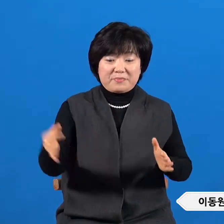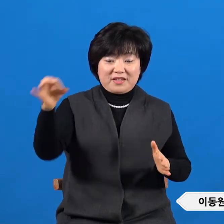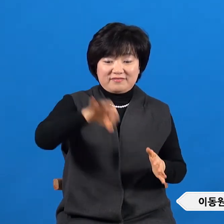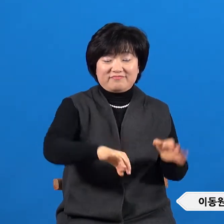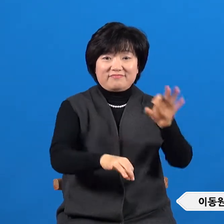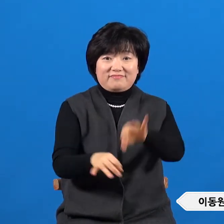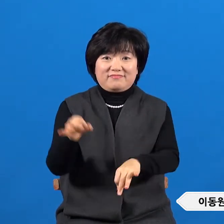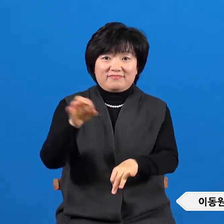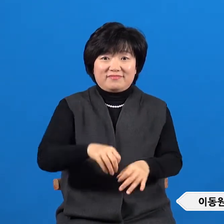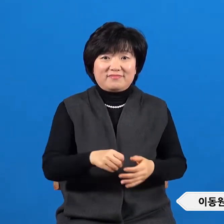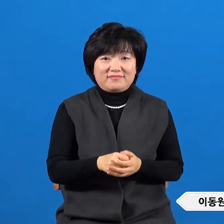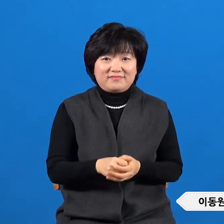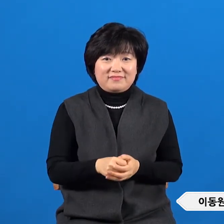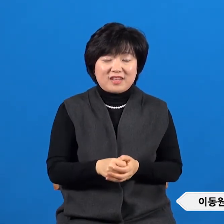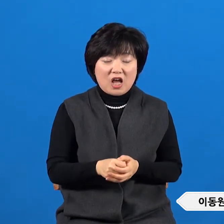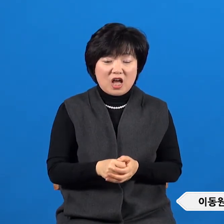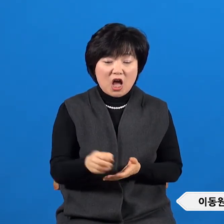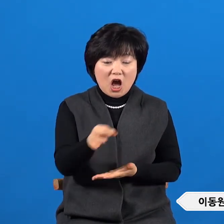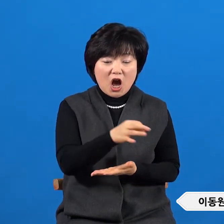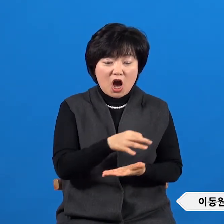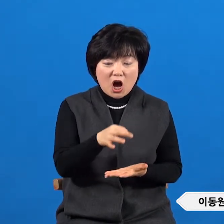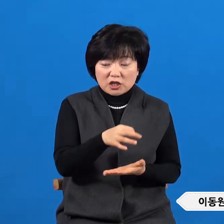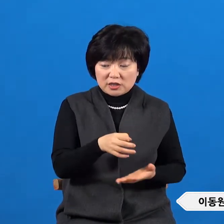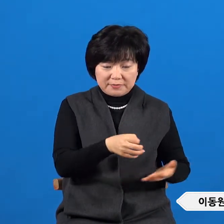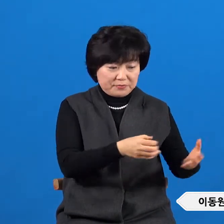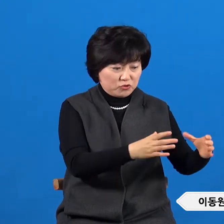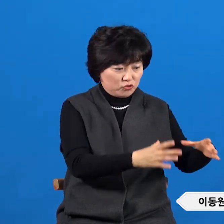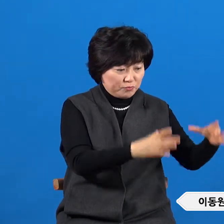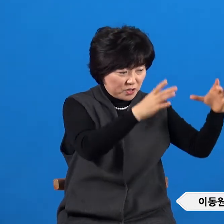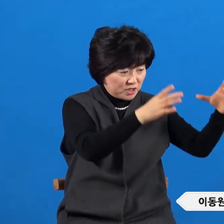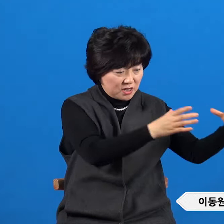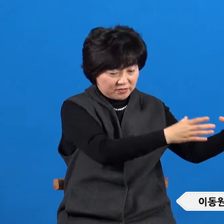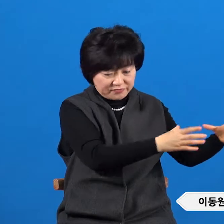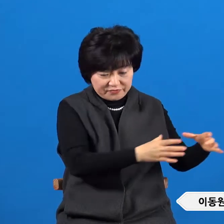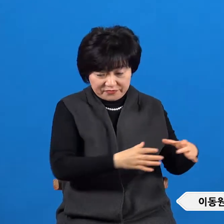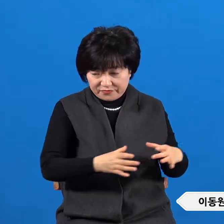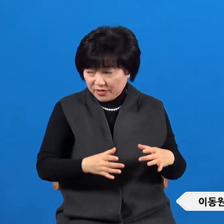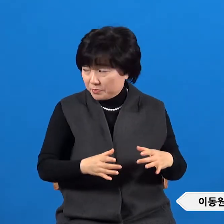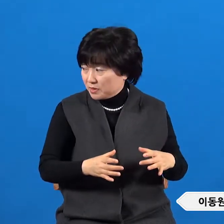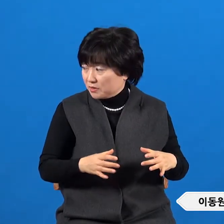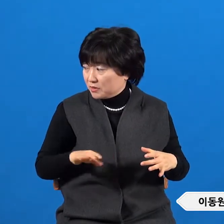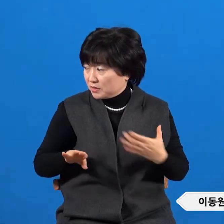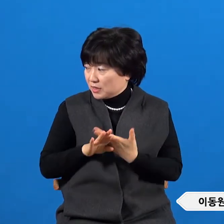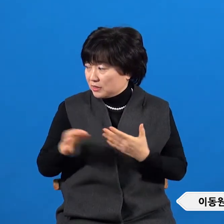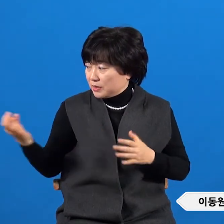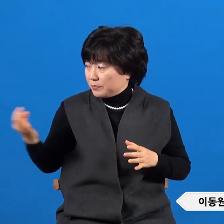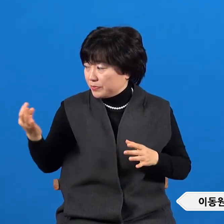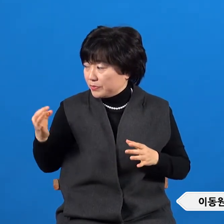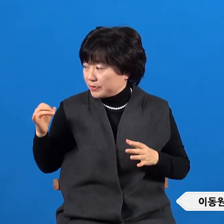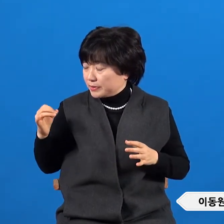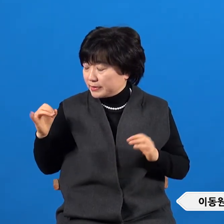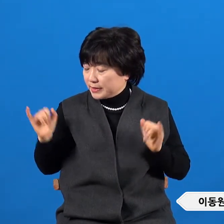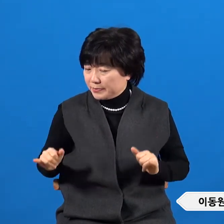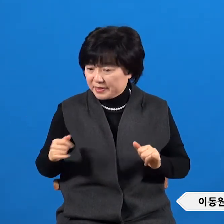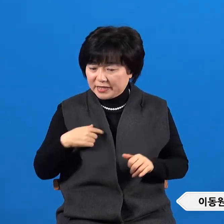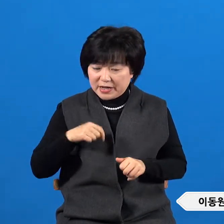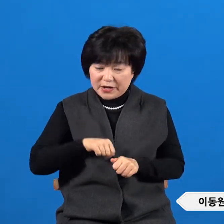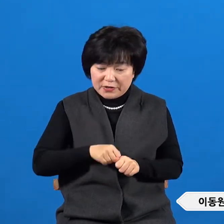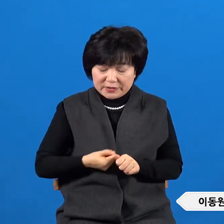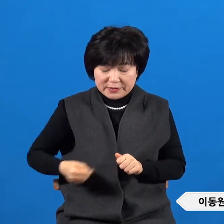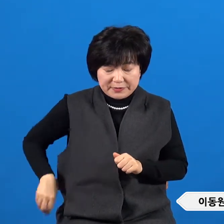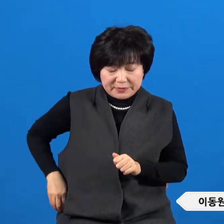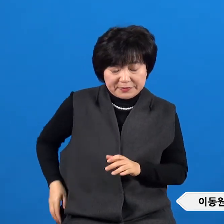보면 옆에 있는 사람, 다른 사람의 시선을 의식해서 억지로 지갑을 열어 억지로